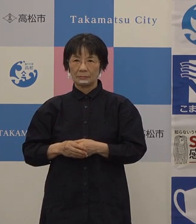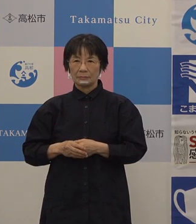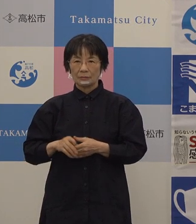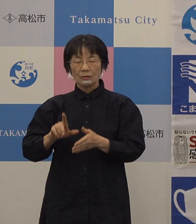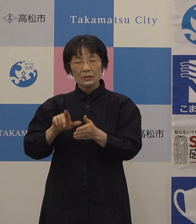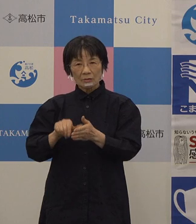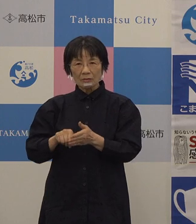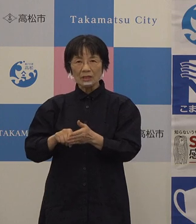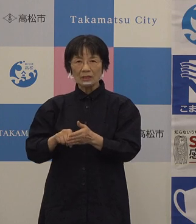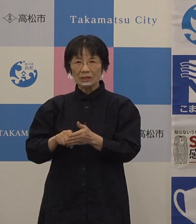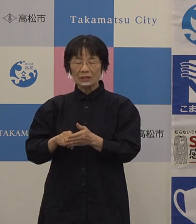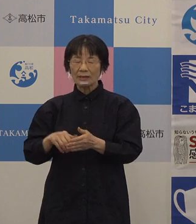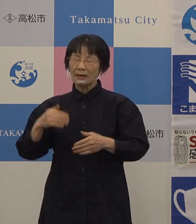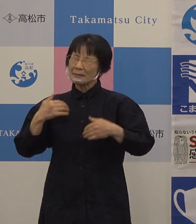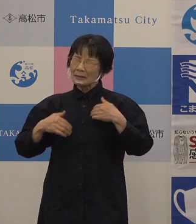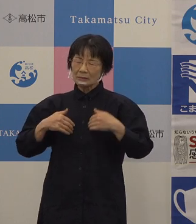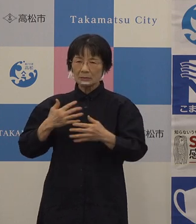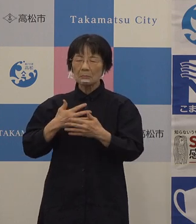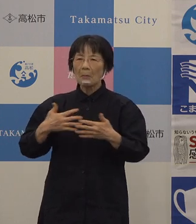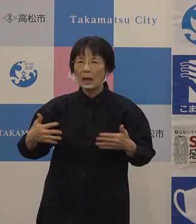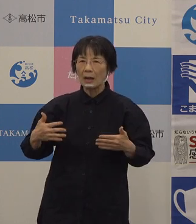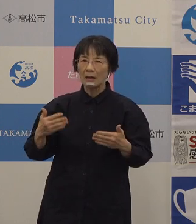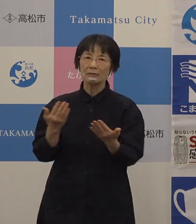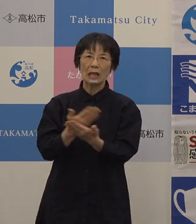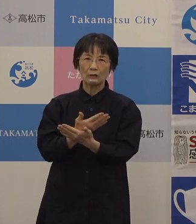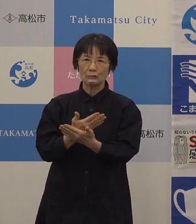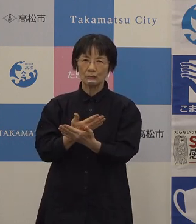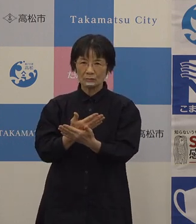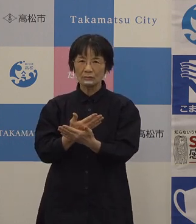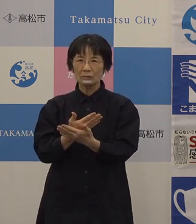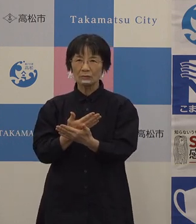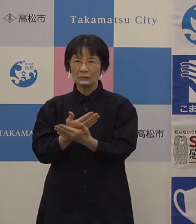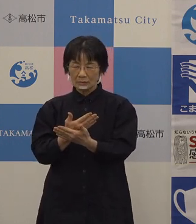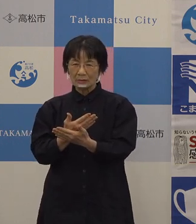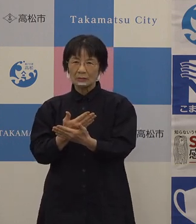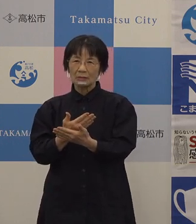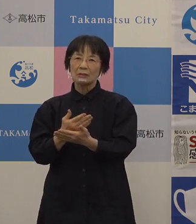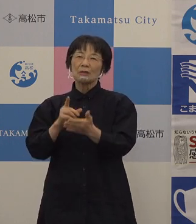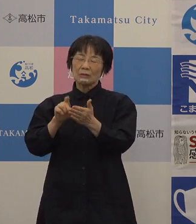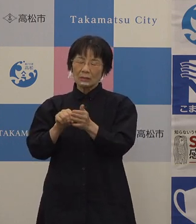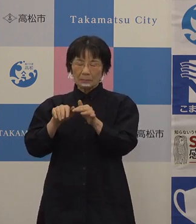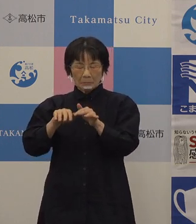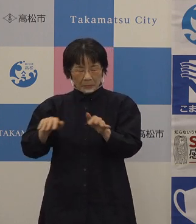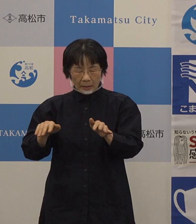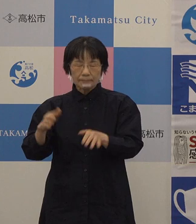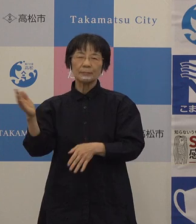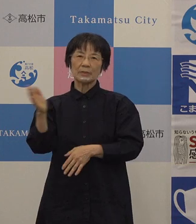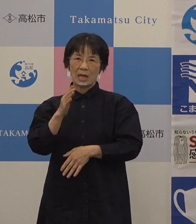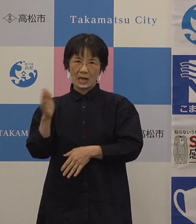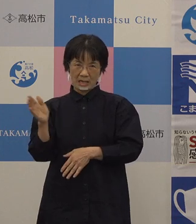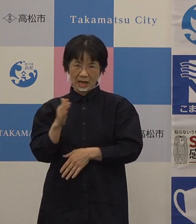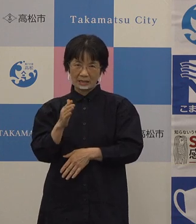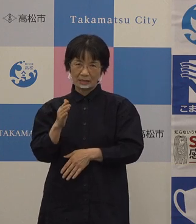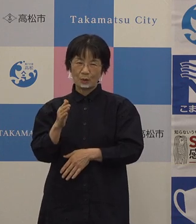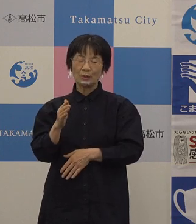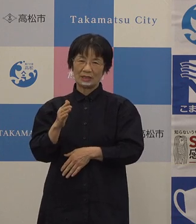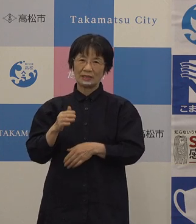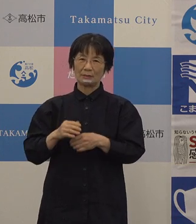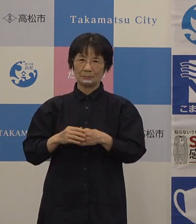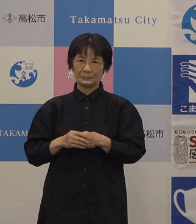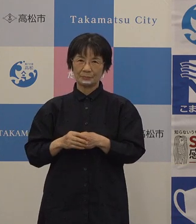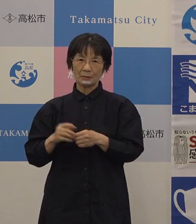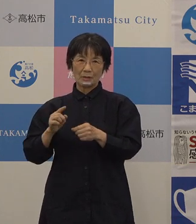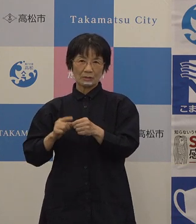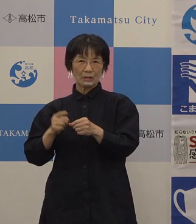どうしても気が緩みがちになります。まあ、この感染拡大の引き金とならないよう、まあ、昨年もやっぱりゴールデンウィーク明け